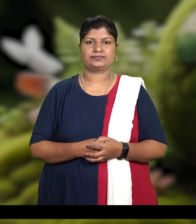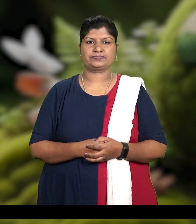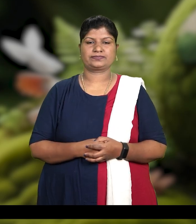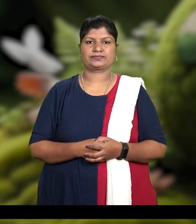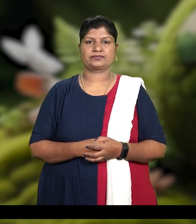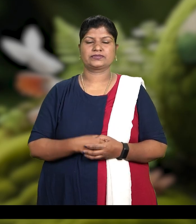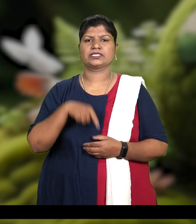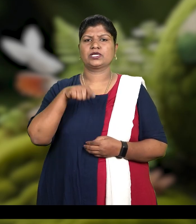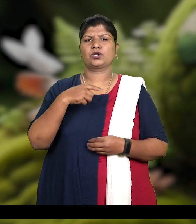बऱ्याच परिसंस्थांमध्ये